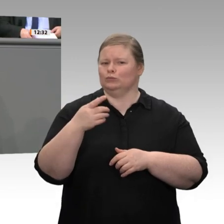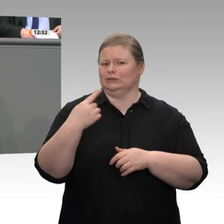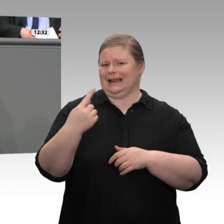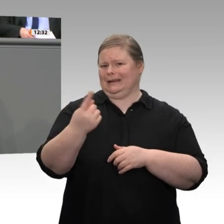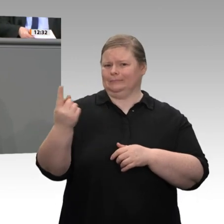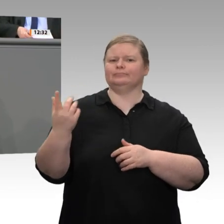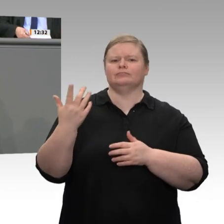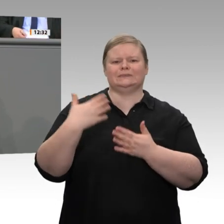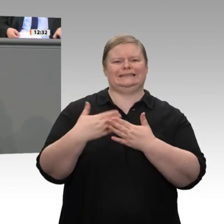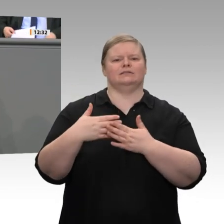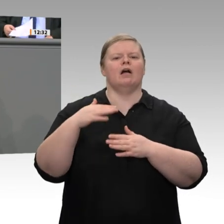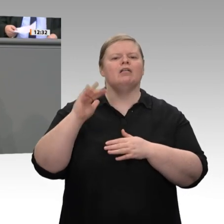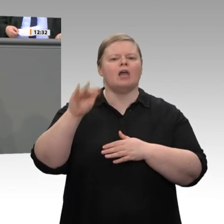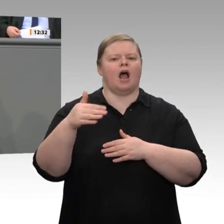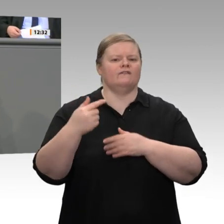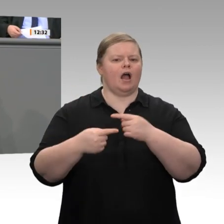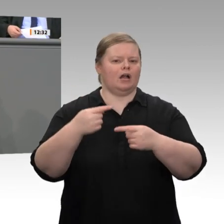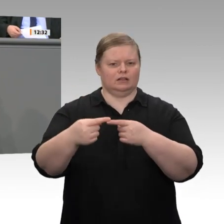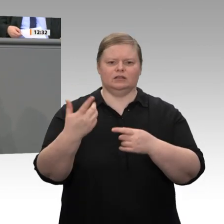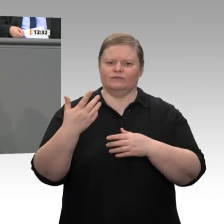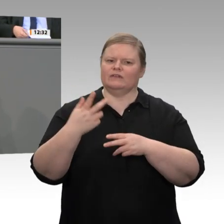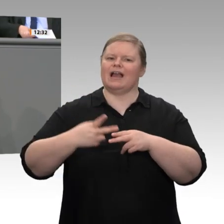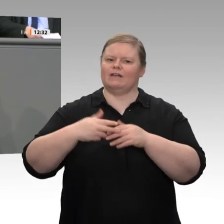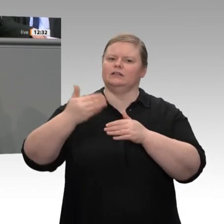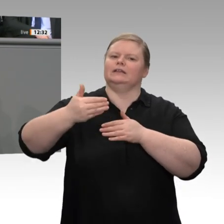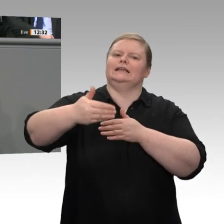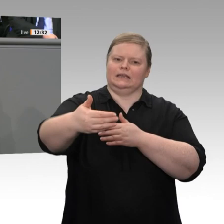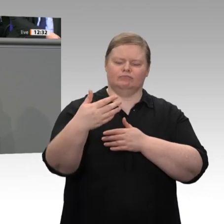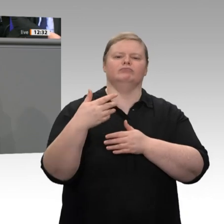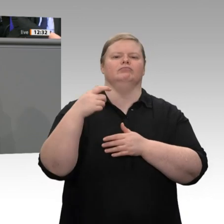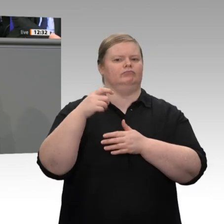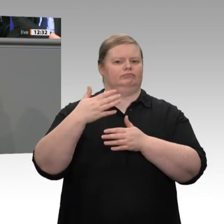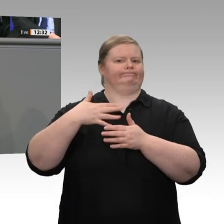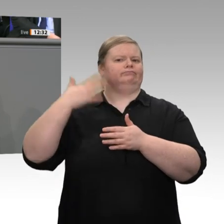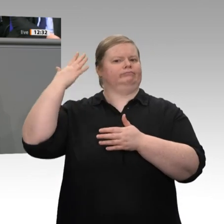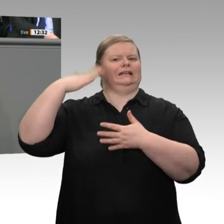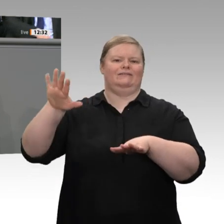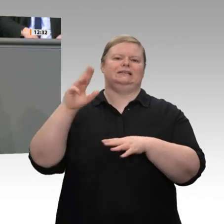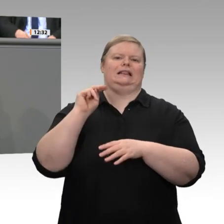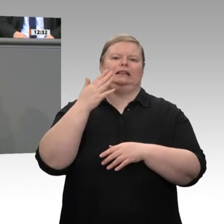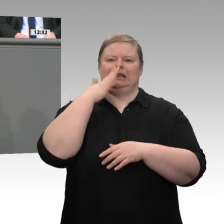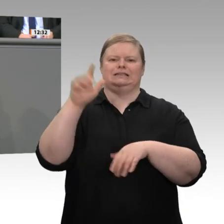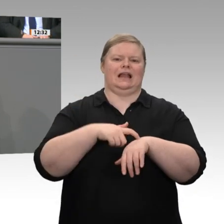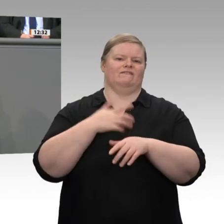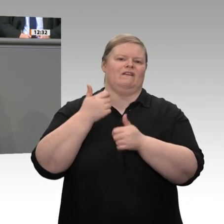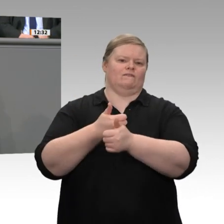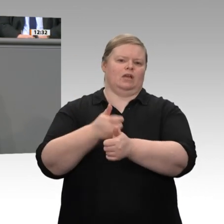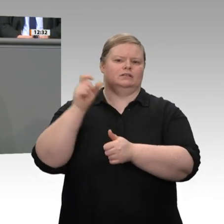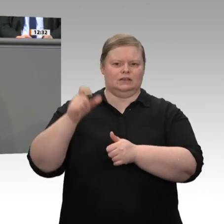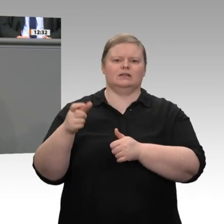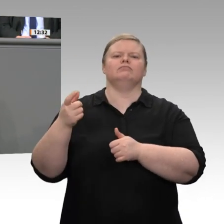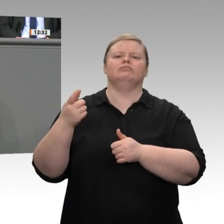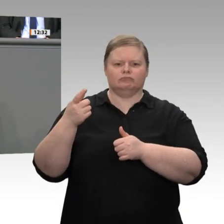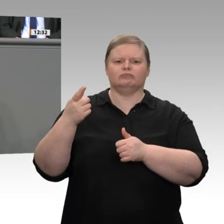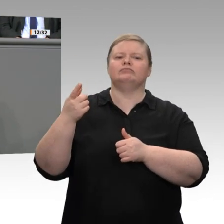von NS-Verfolgten heute wieder in Deutschland leben und leben wollen, ist und bleibt ein wahnsinnig großes Geschenk. Das können